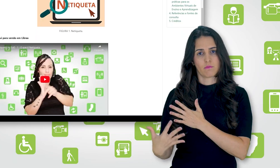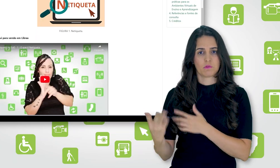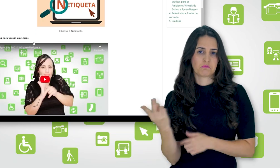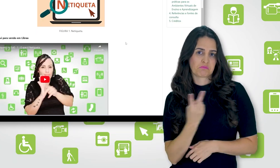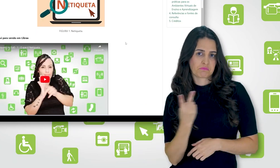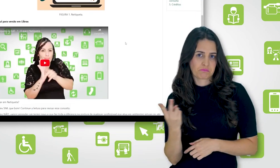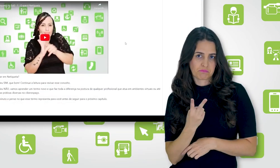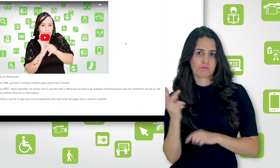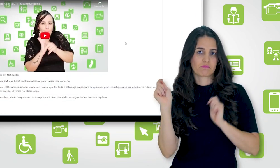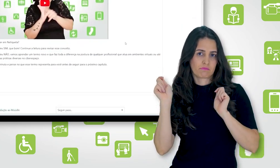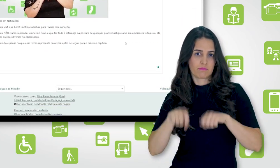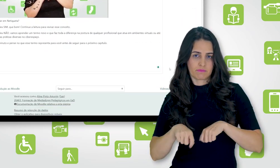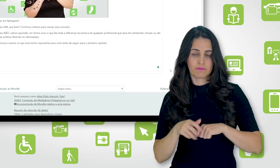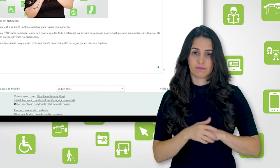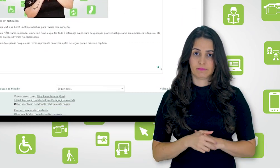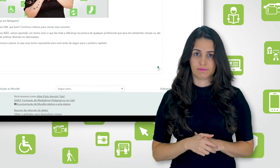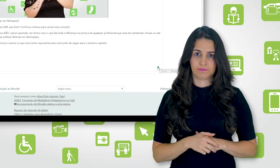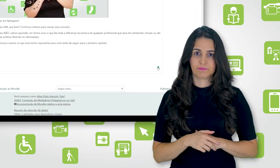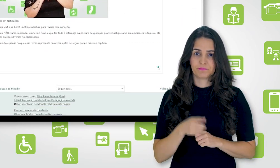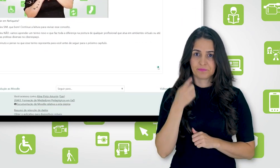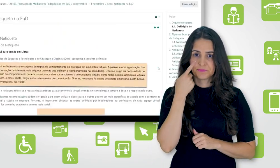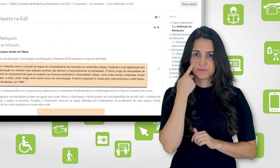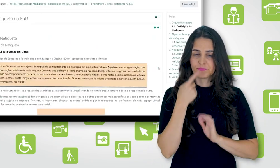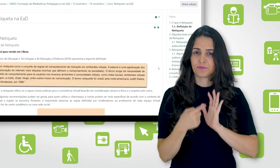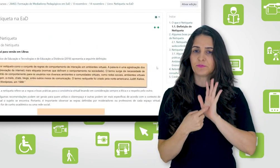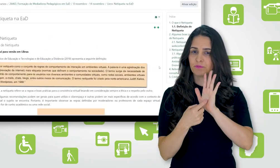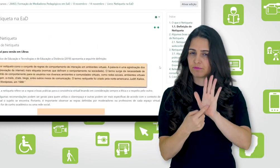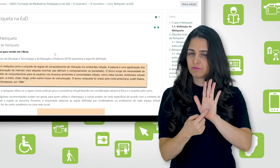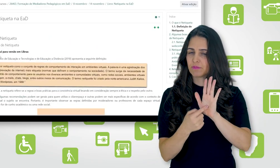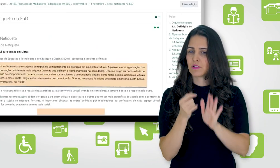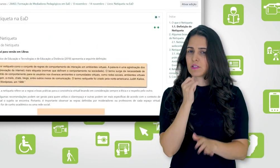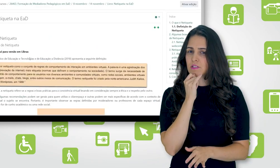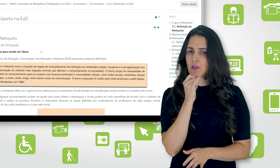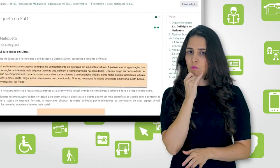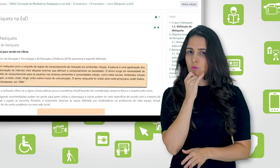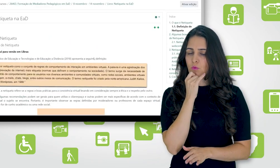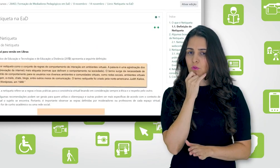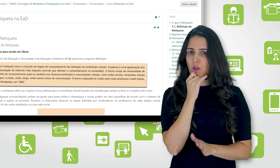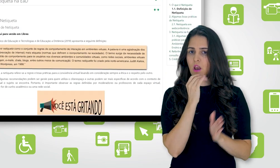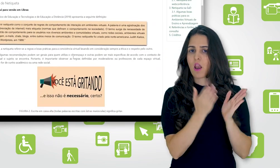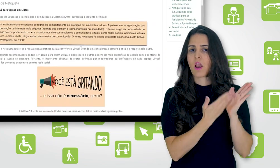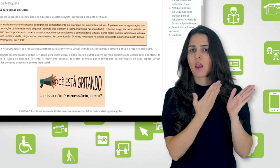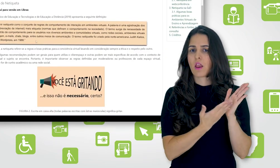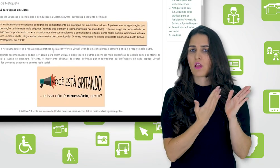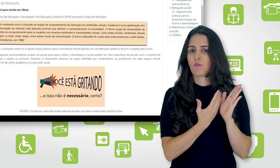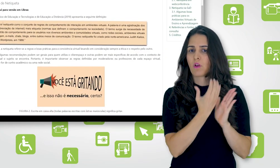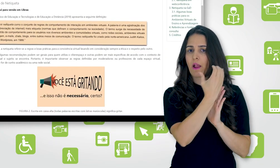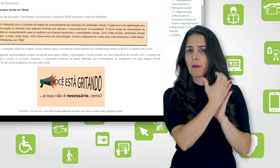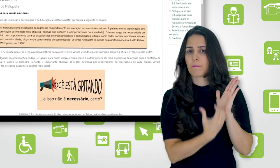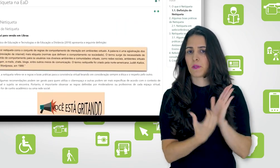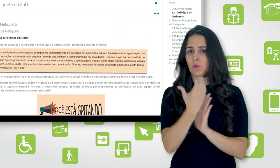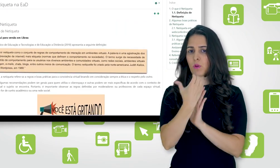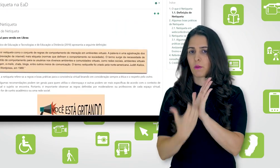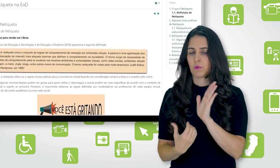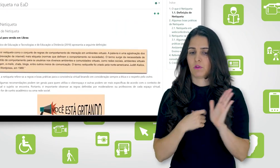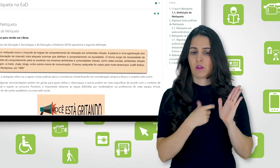Libras então aqui neste exemplo em cada capítulo nós encontramos o texto e